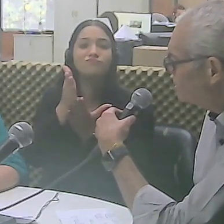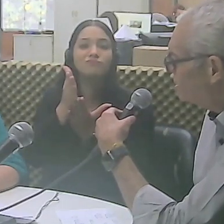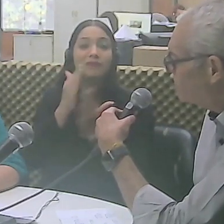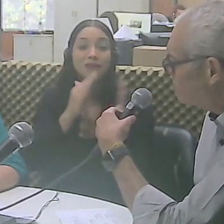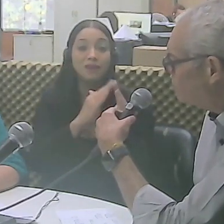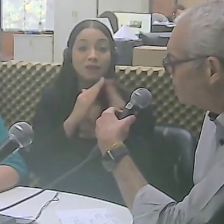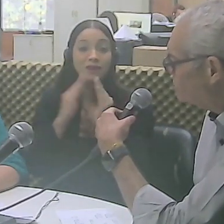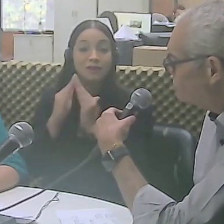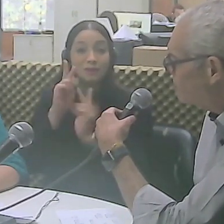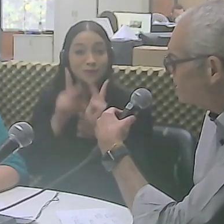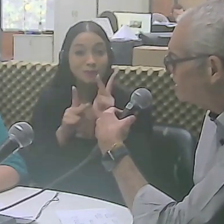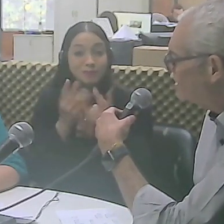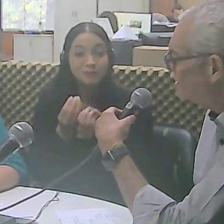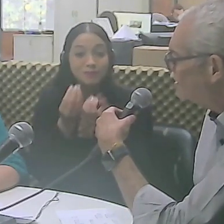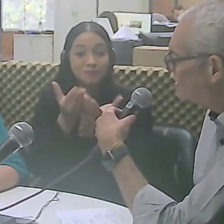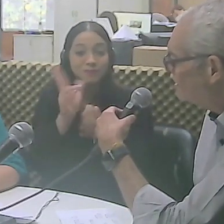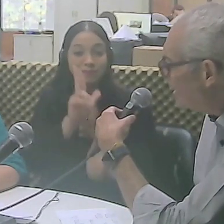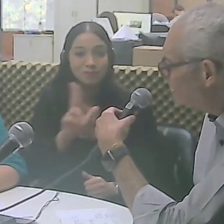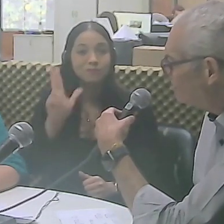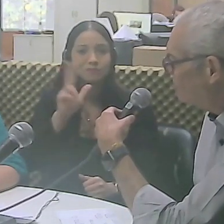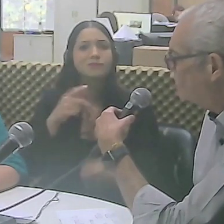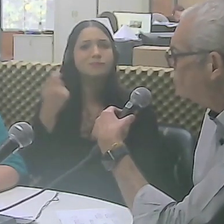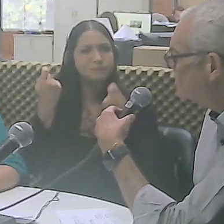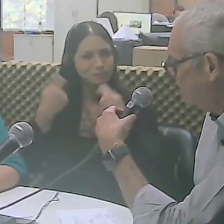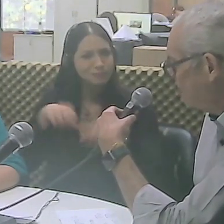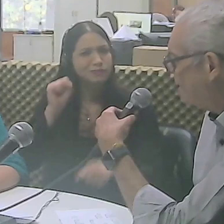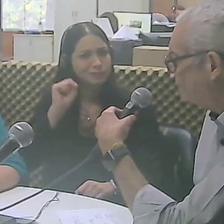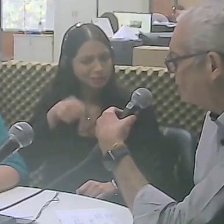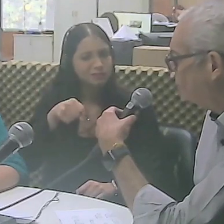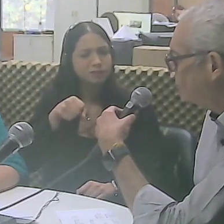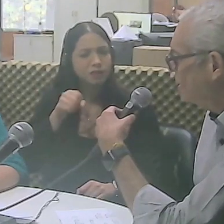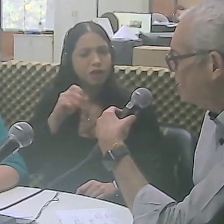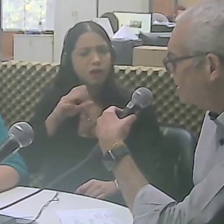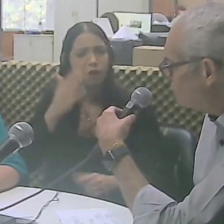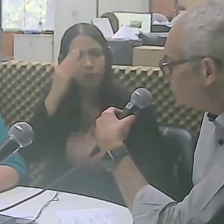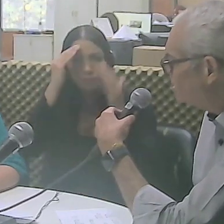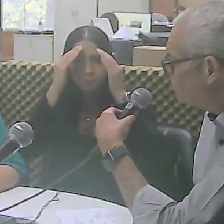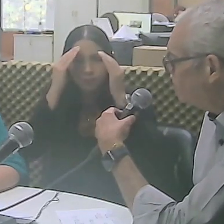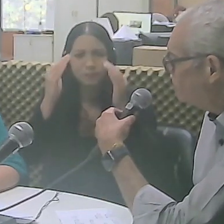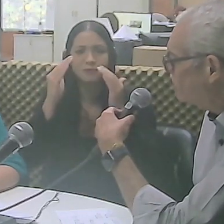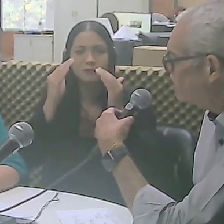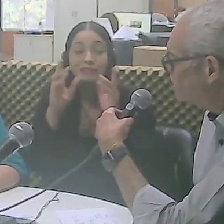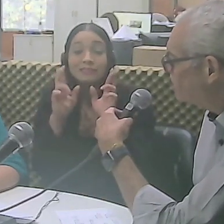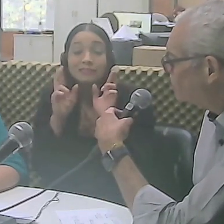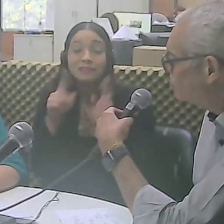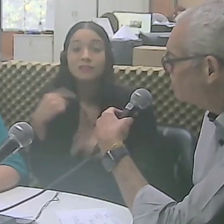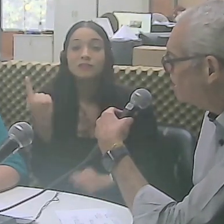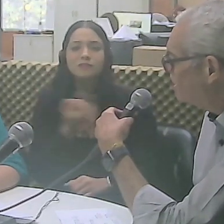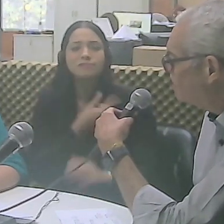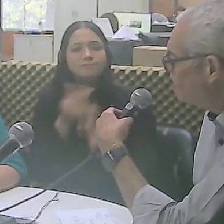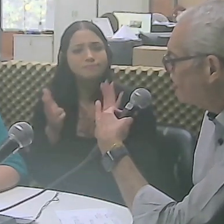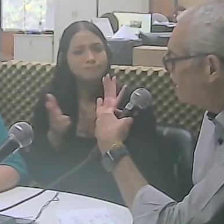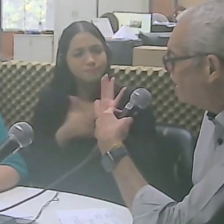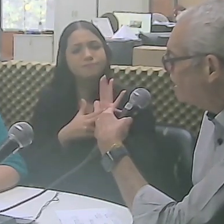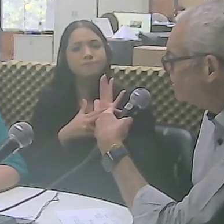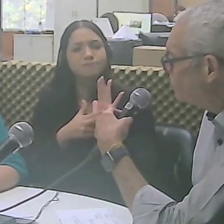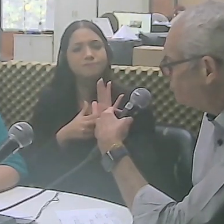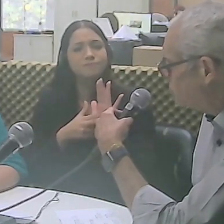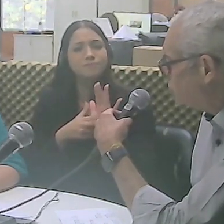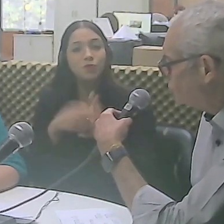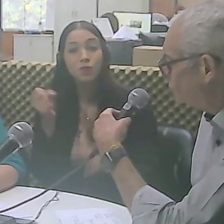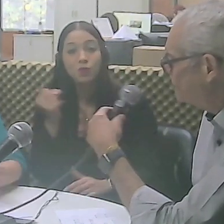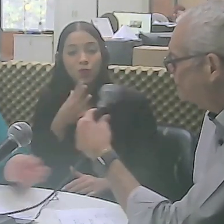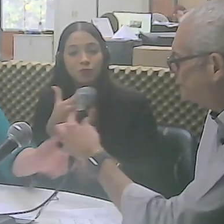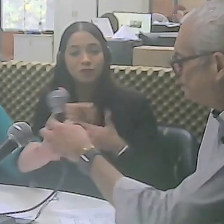de moradia para a população de Uberlândia tem que ser feito e será feito. E é com esse espírito que a gente assume aí esse